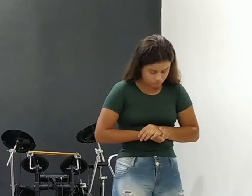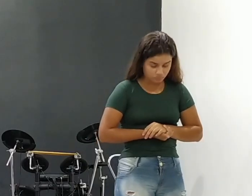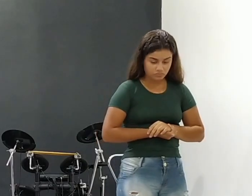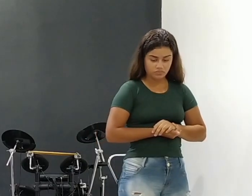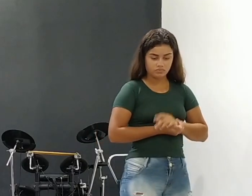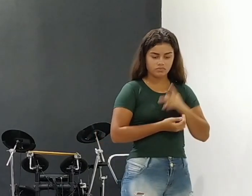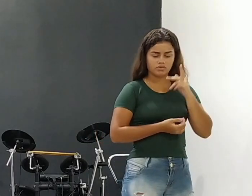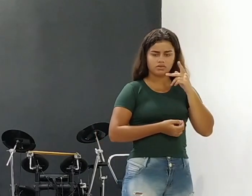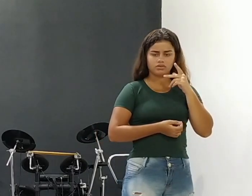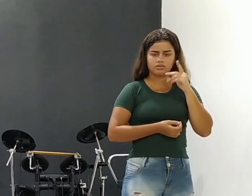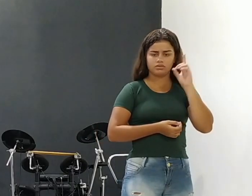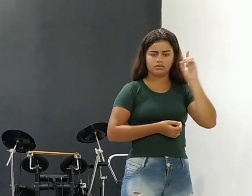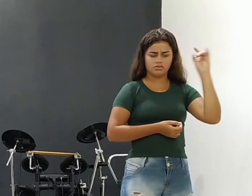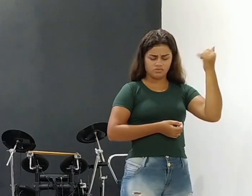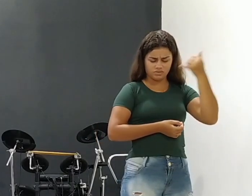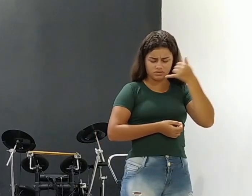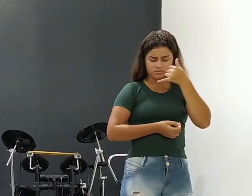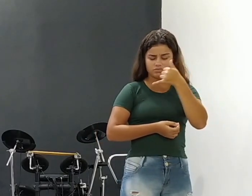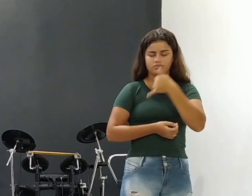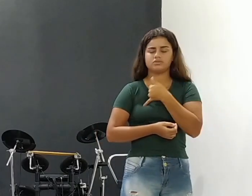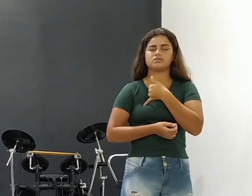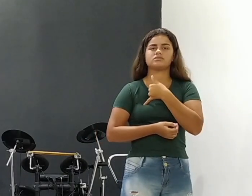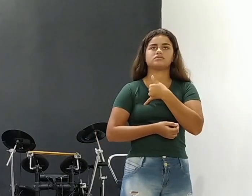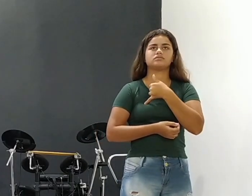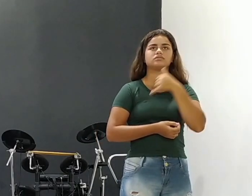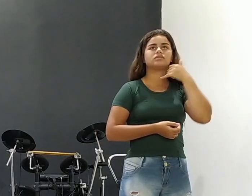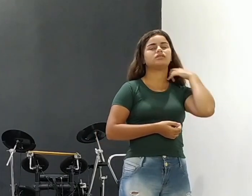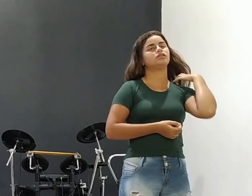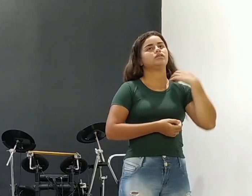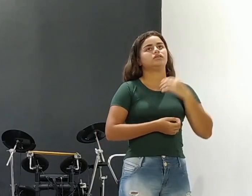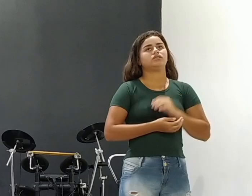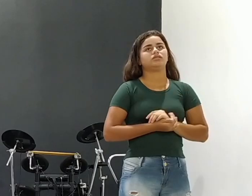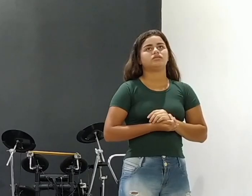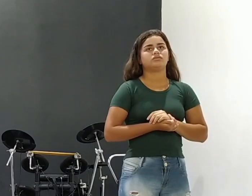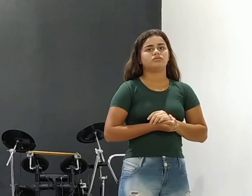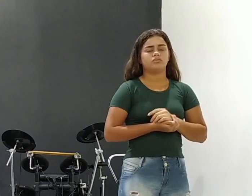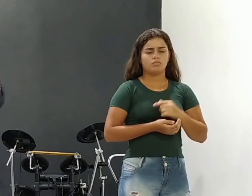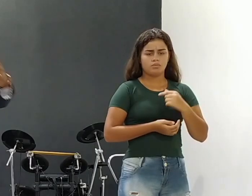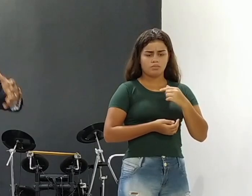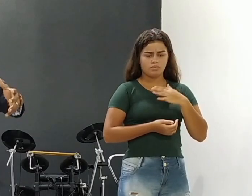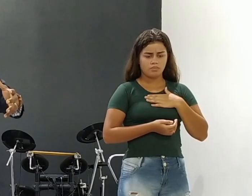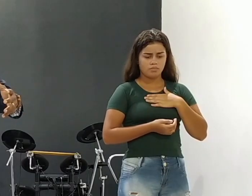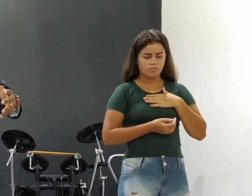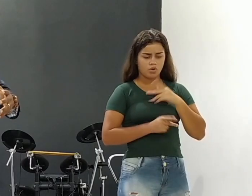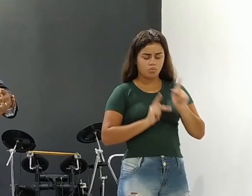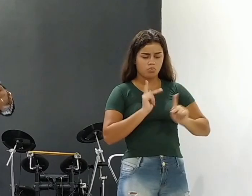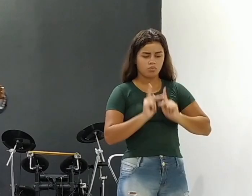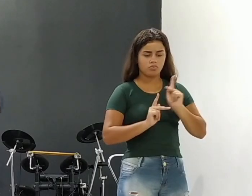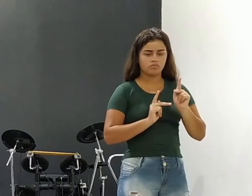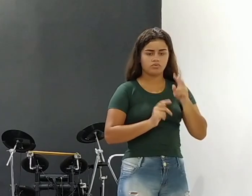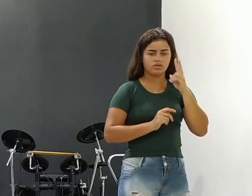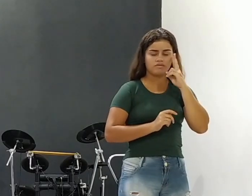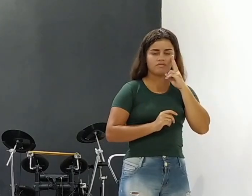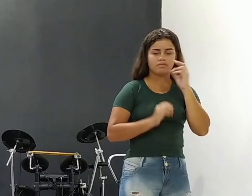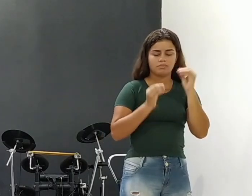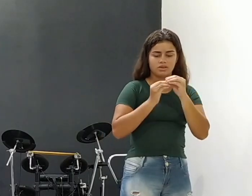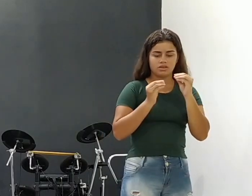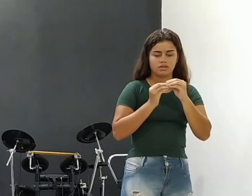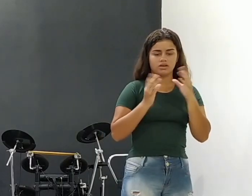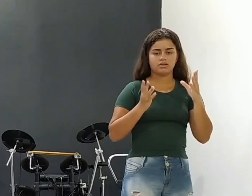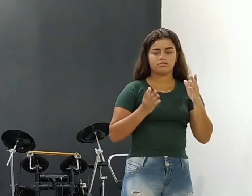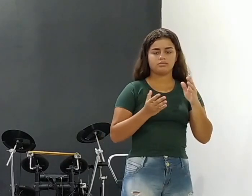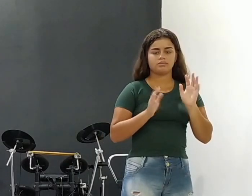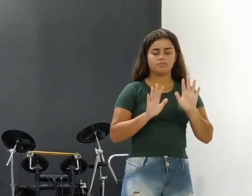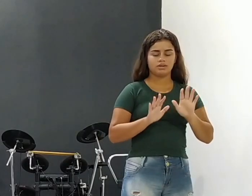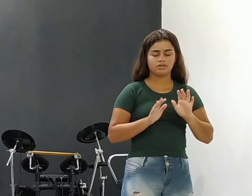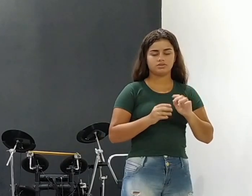E Deus falava no meu coração, ele falava: o meu povo quer ver milagre, mas não quer ter compromisso